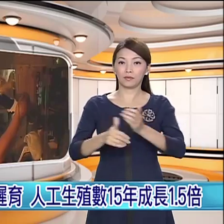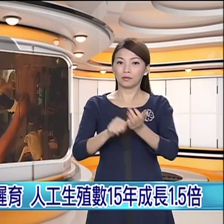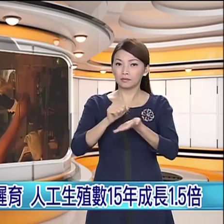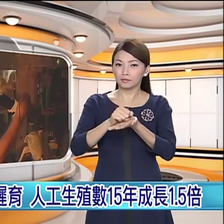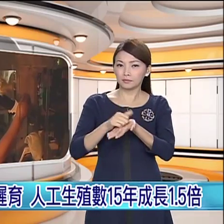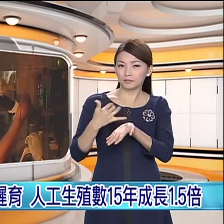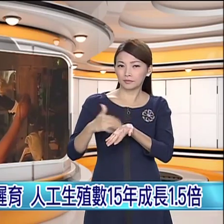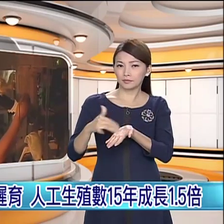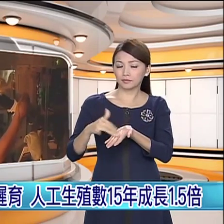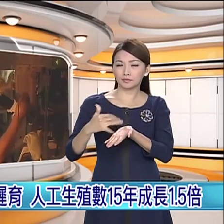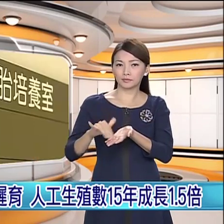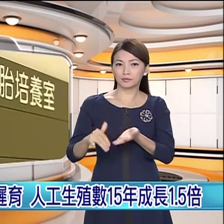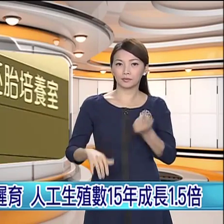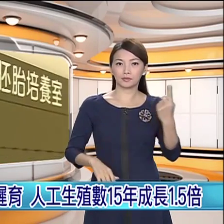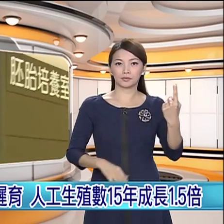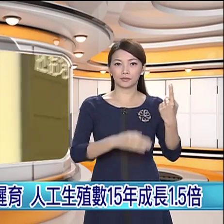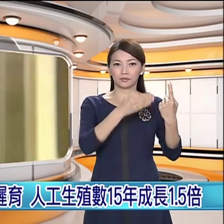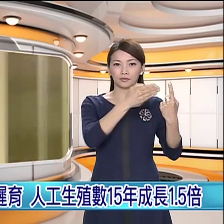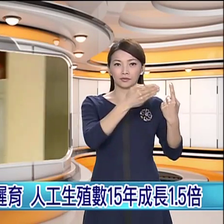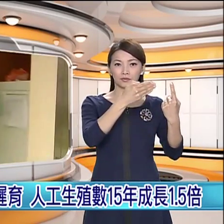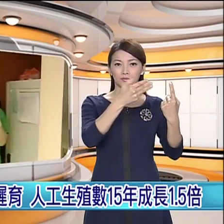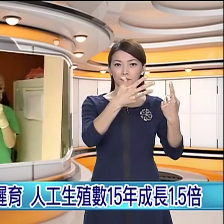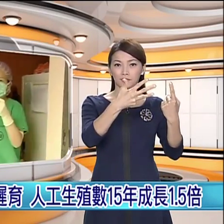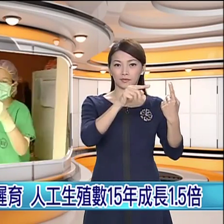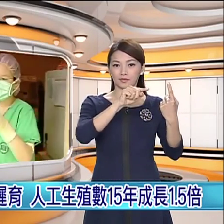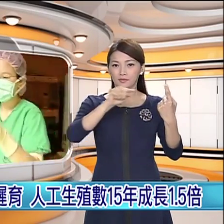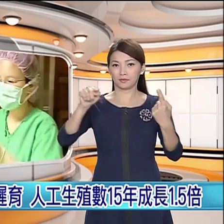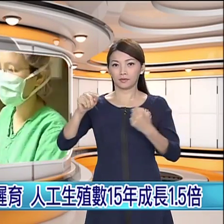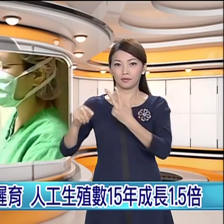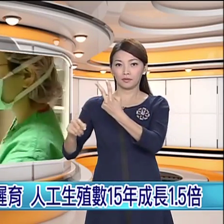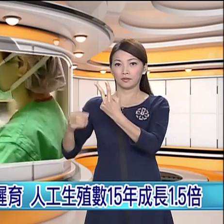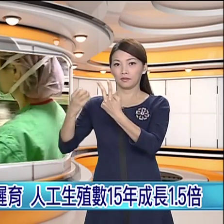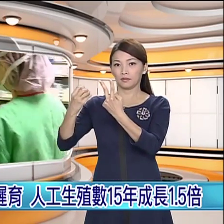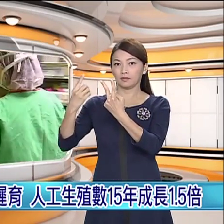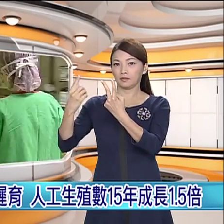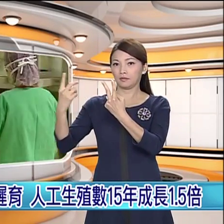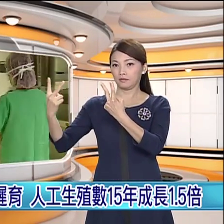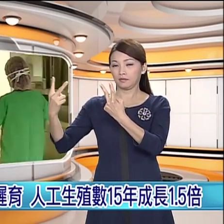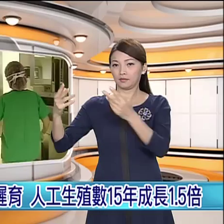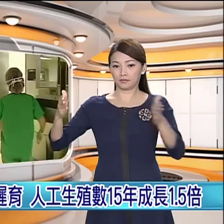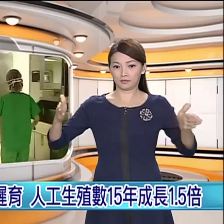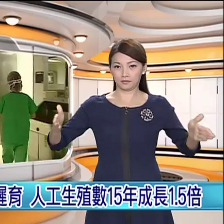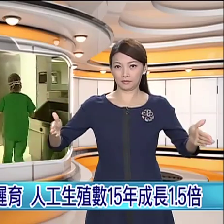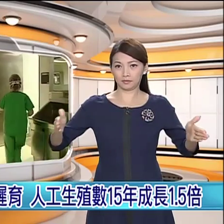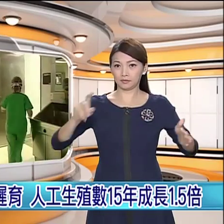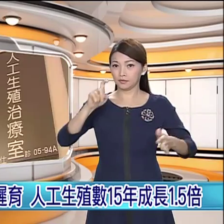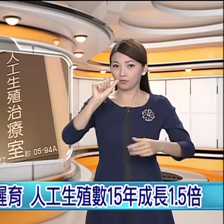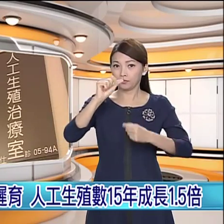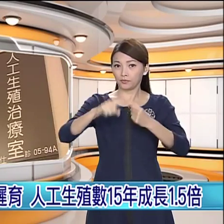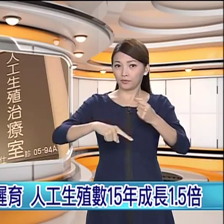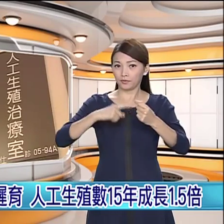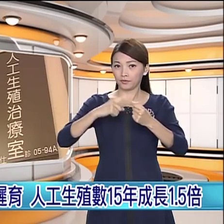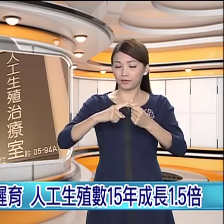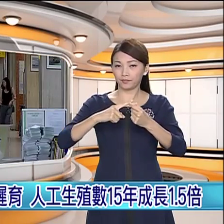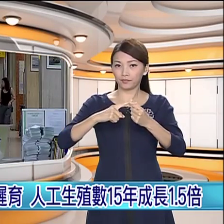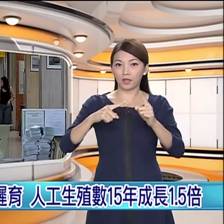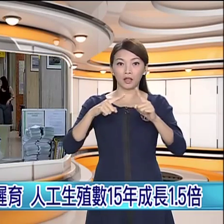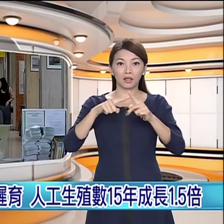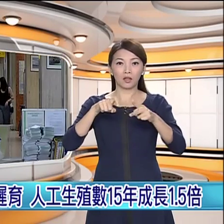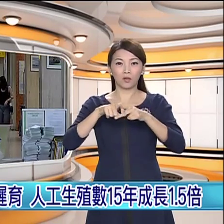计，从1998年到2012年，透过人工生殖出生的婴